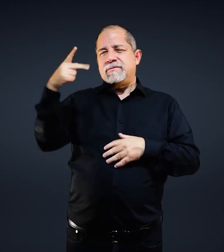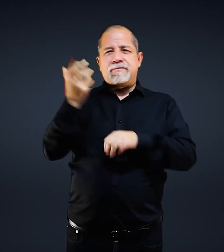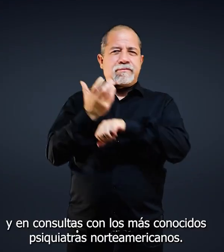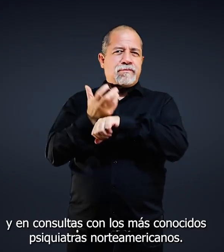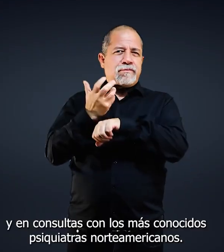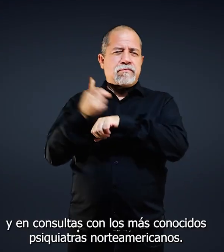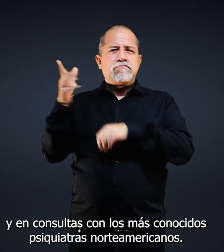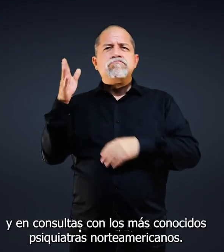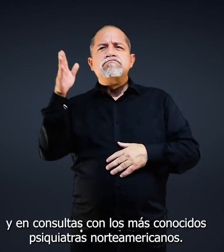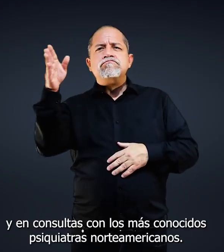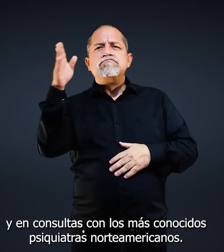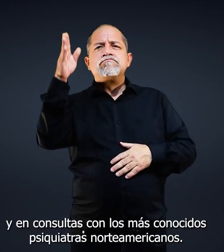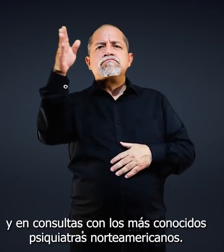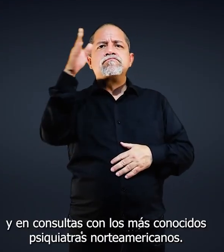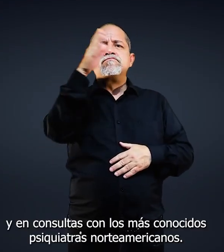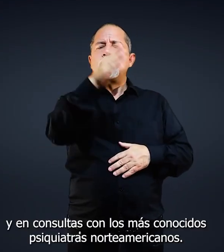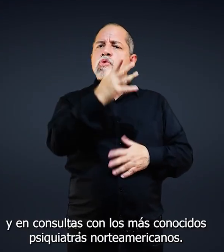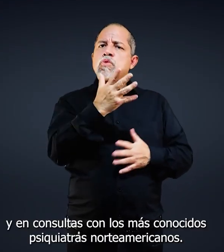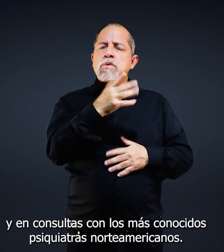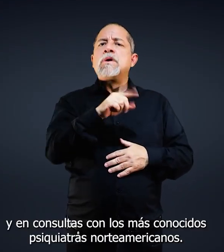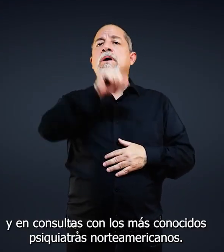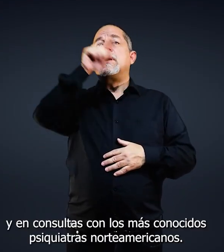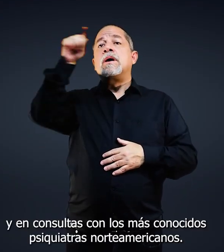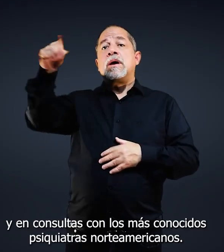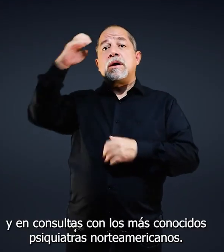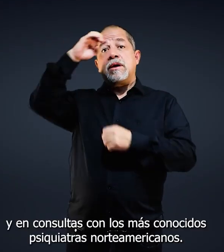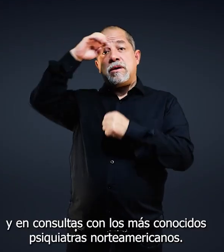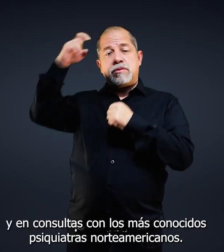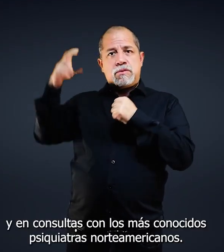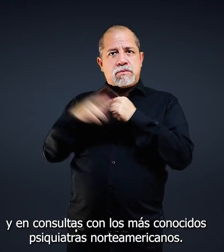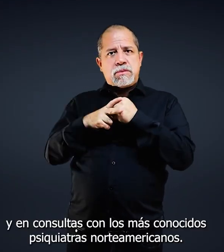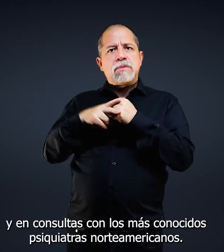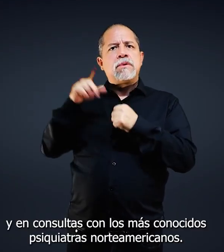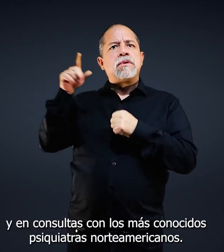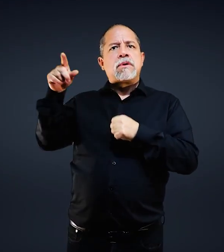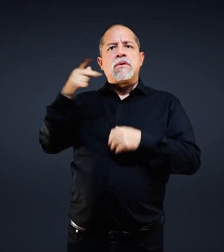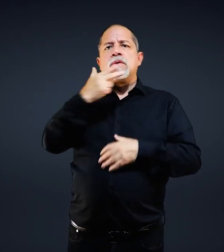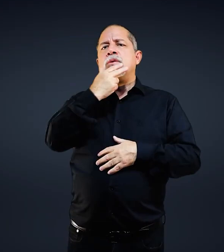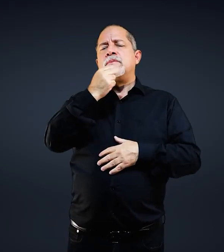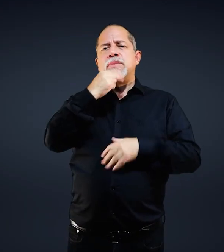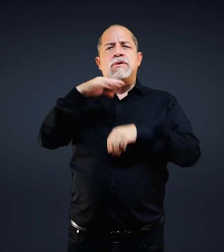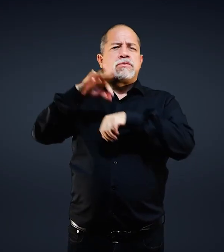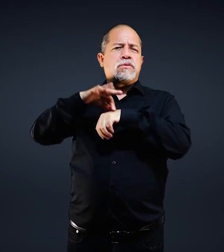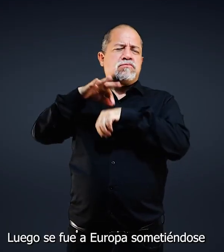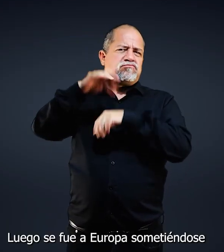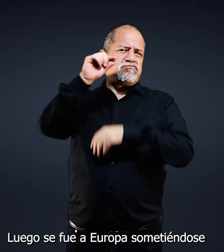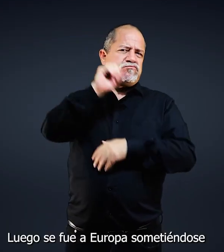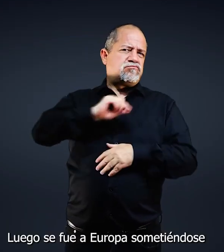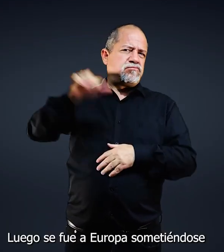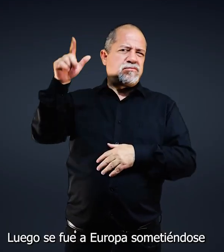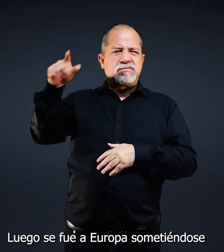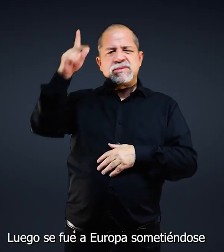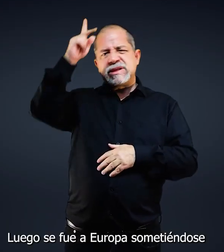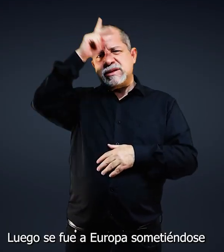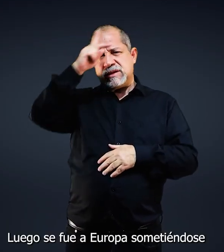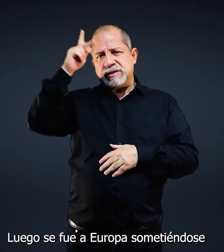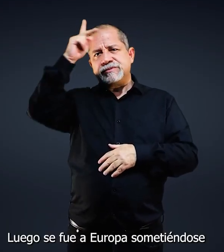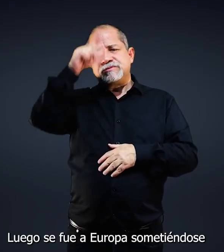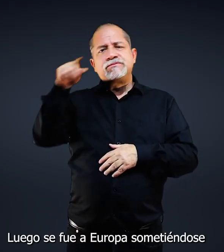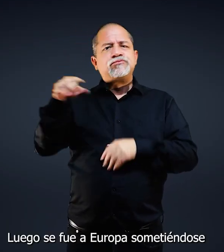en consultas con los más conocidos psiquiatras norteamericanos. Luego se fue a Europa, sometiéndose